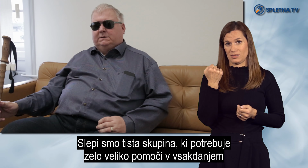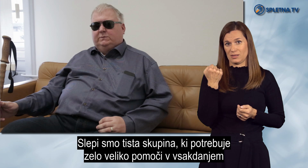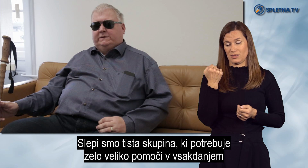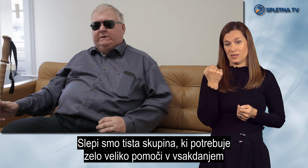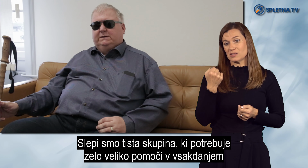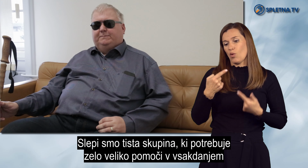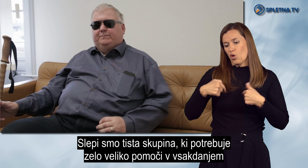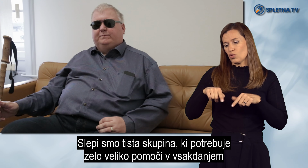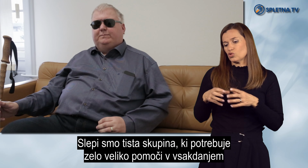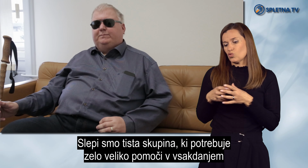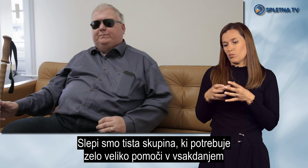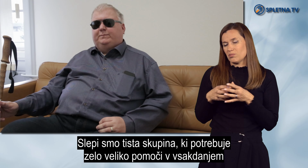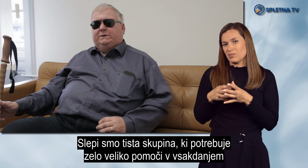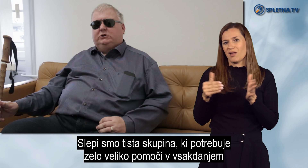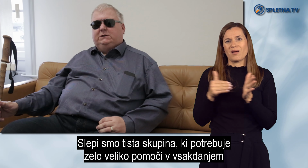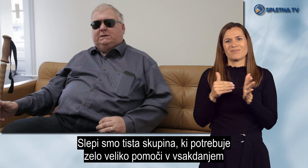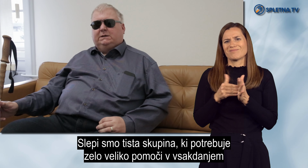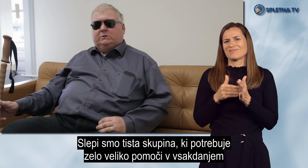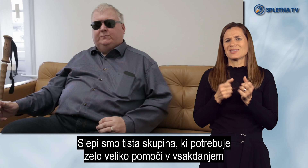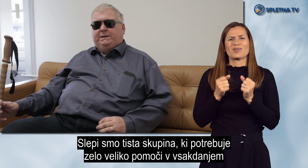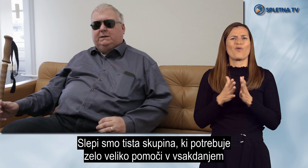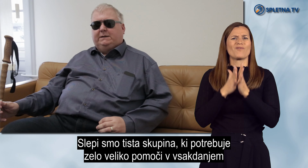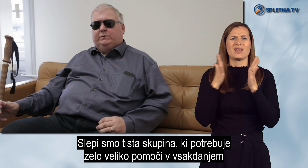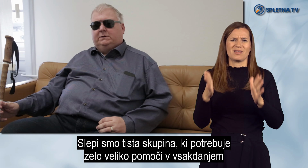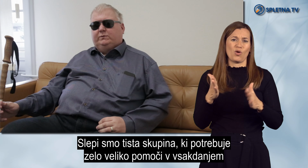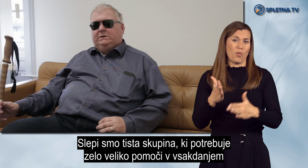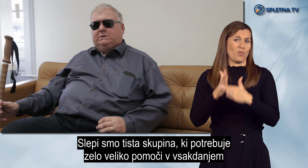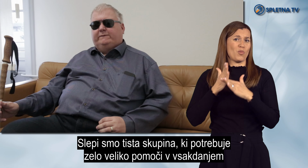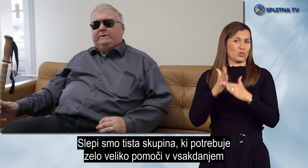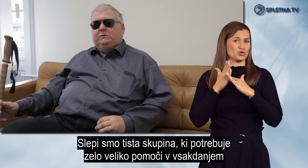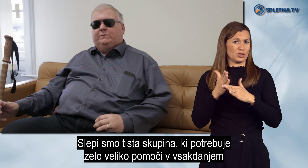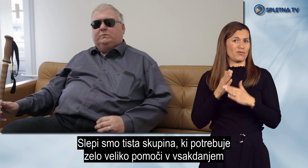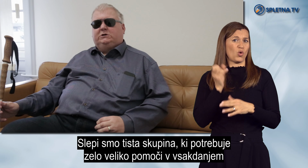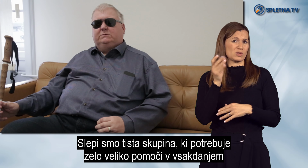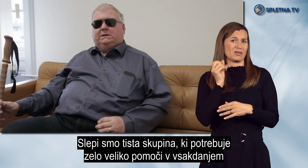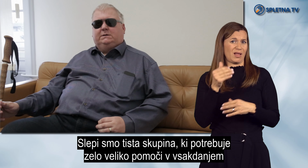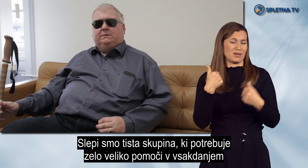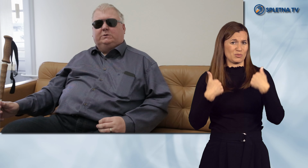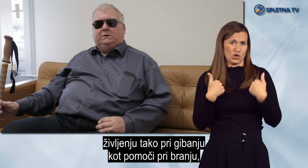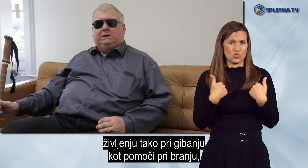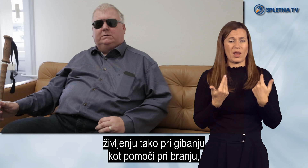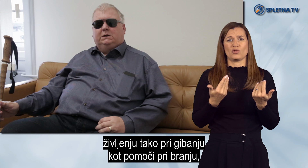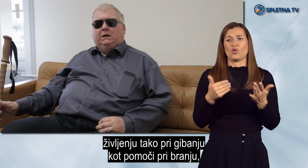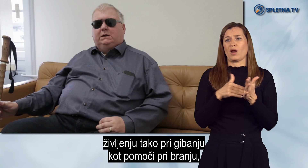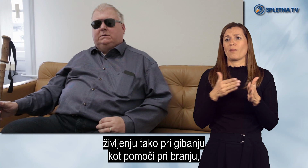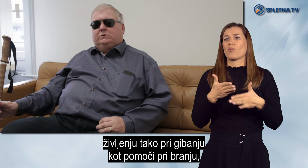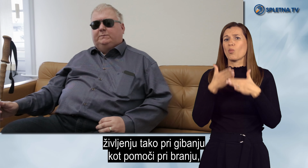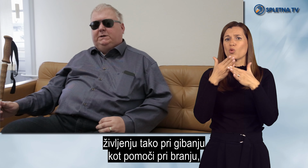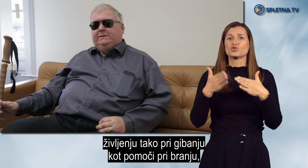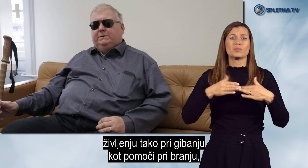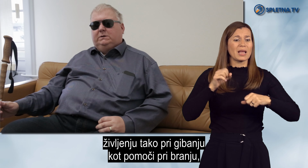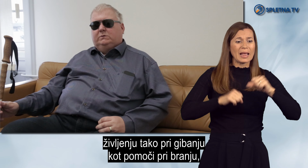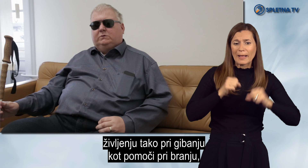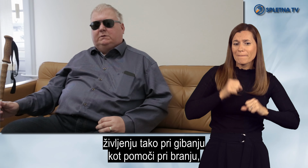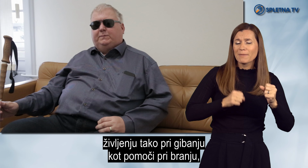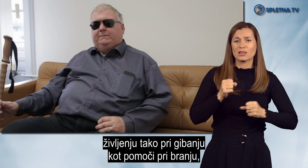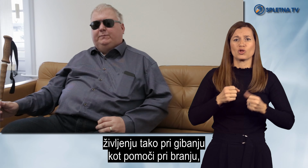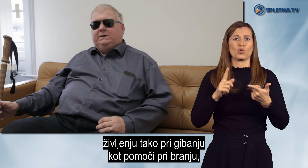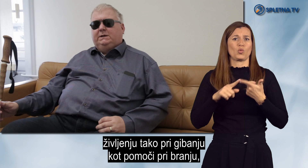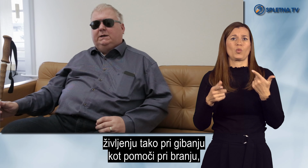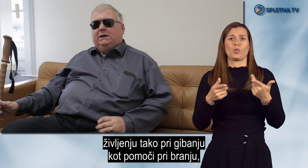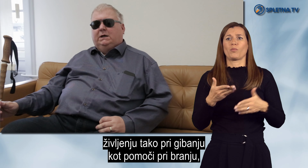Slepi smo seveda pač tista skupina, ki potrebuje zelo veliko pomoči v vsakdanjem življenju, tako pri gibanju,